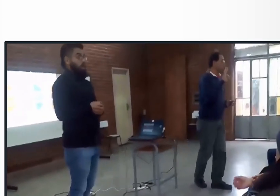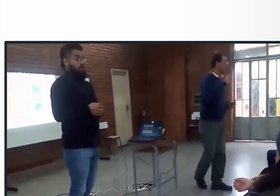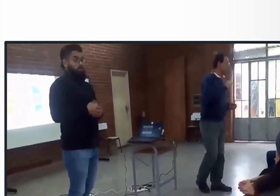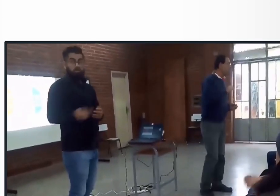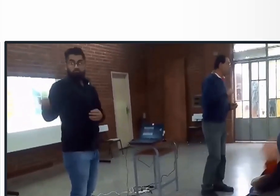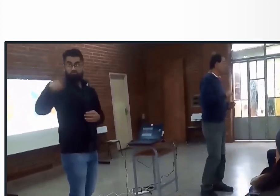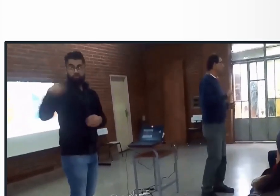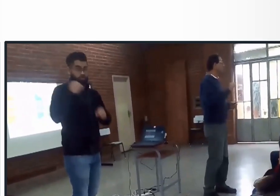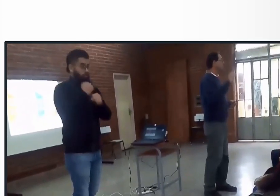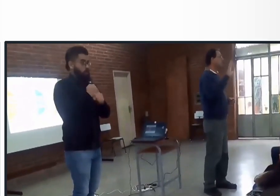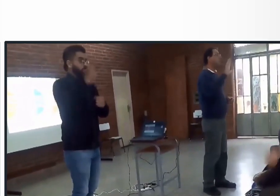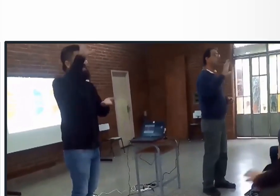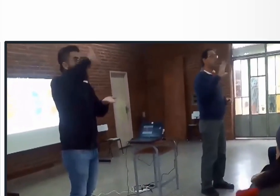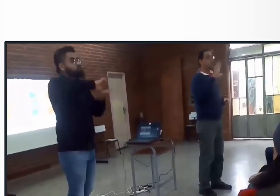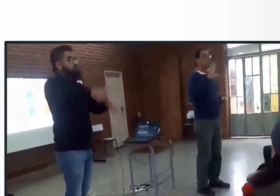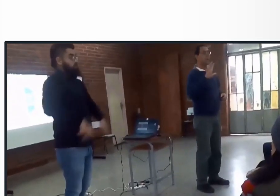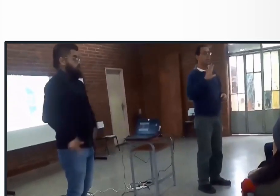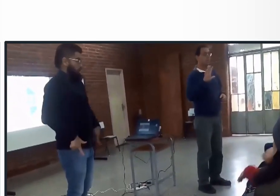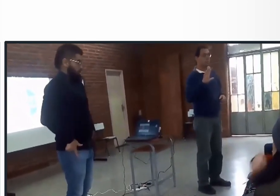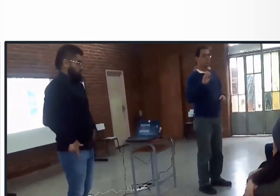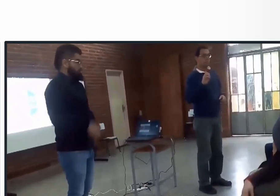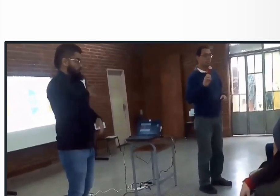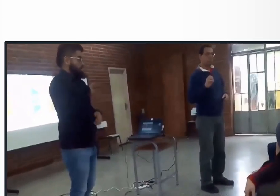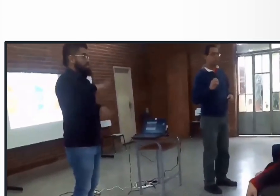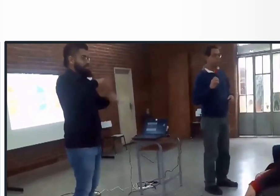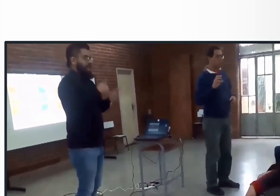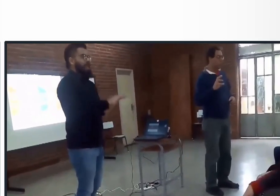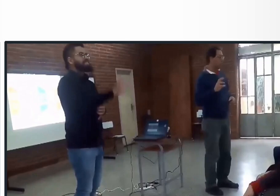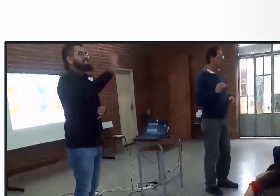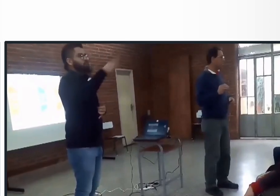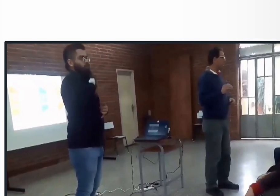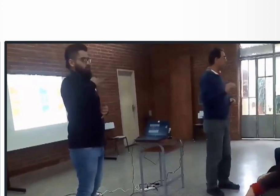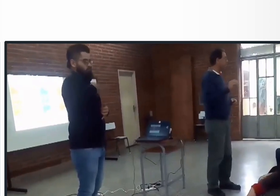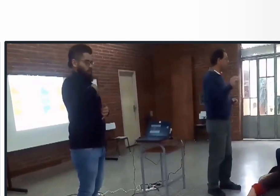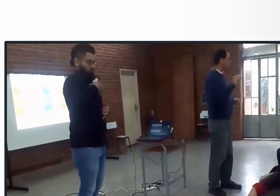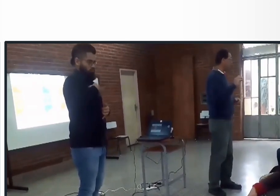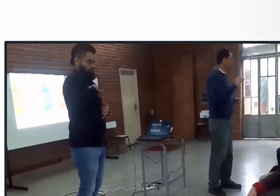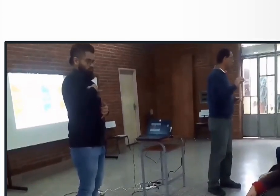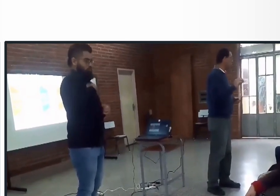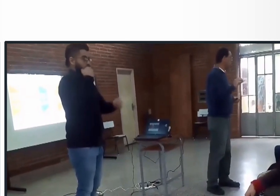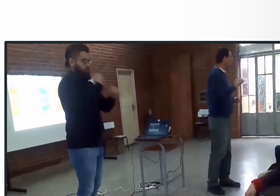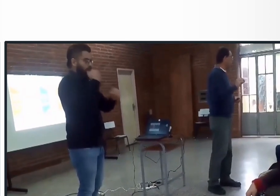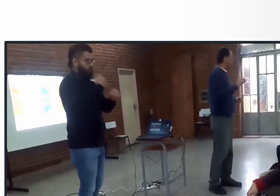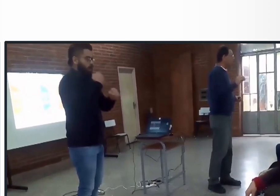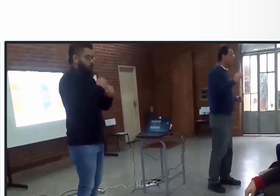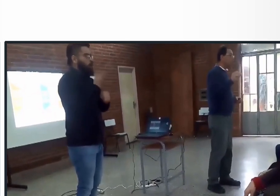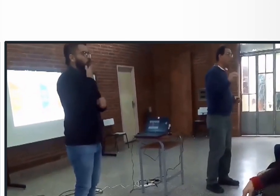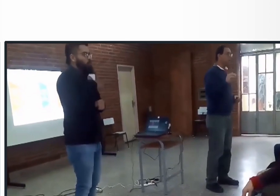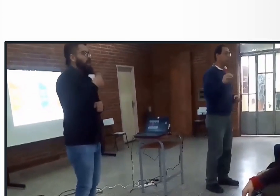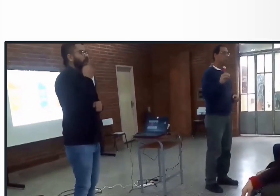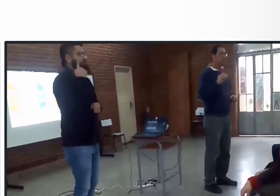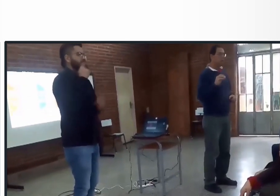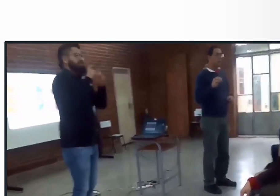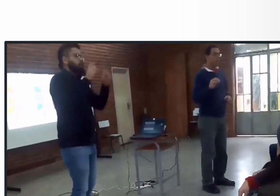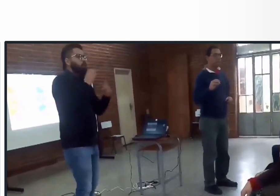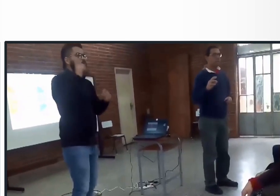privada subvencionada con 61 años de vigencia. Es la primera escuela paraguaya de sordos. Y